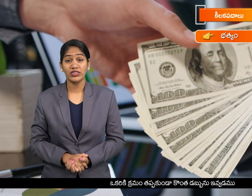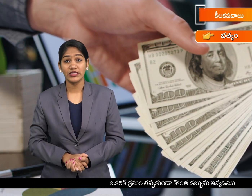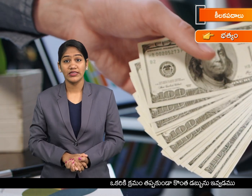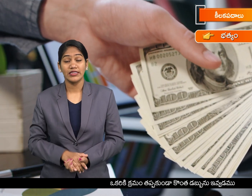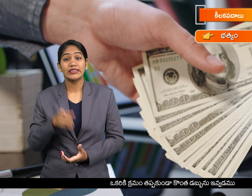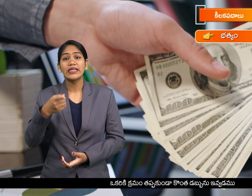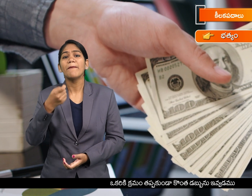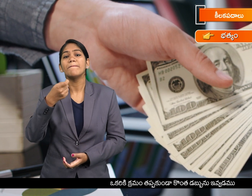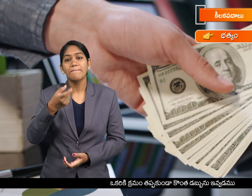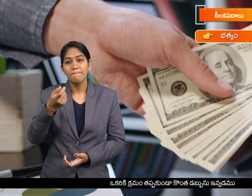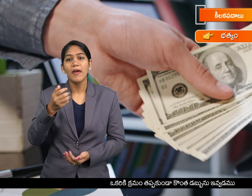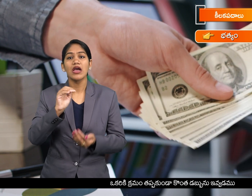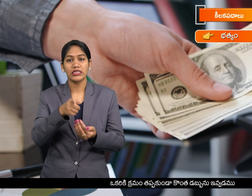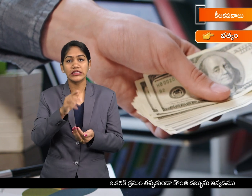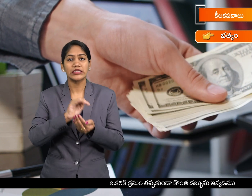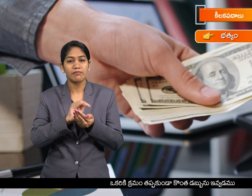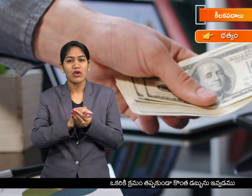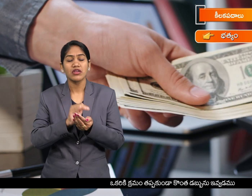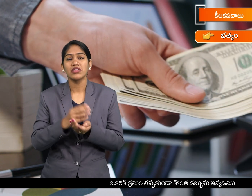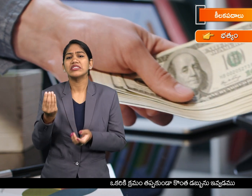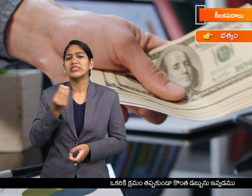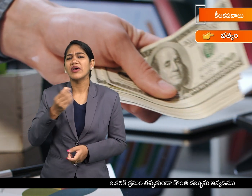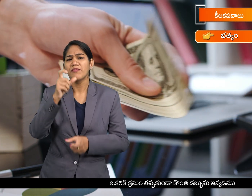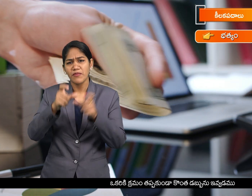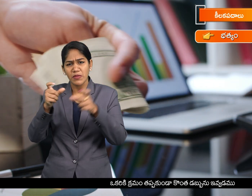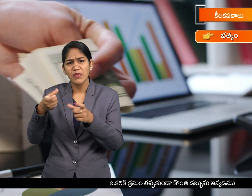ఒకరికి క్రమం తప్పకుండా కొంత డబ్బుని ఇవ్వటం.